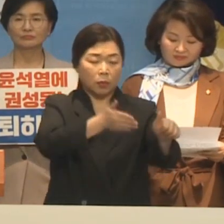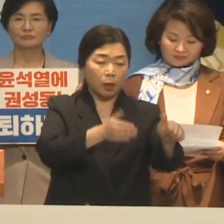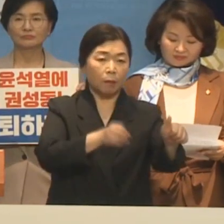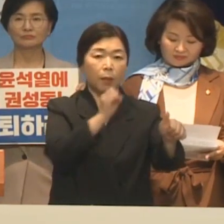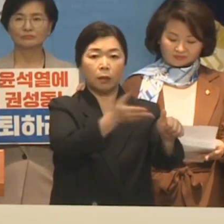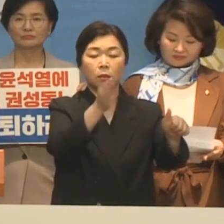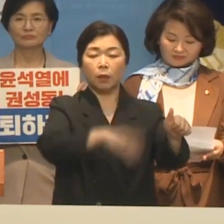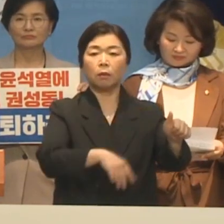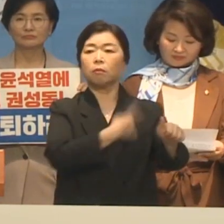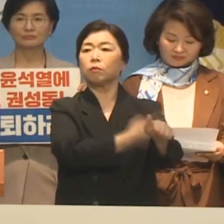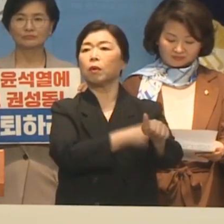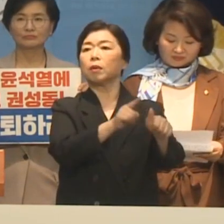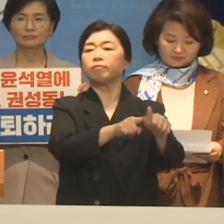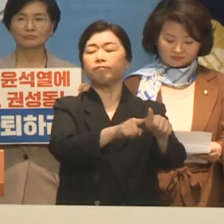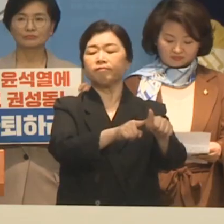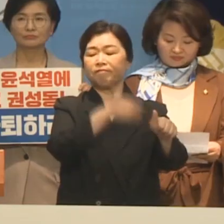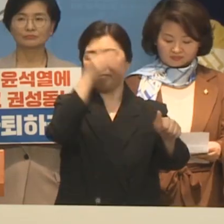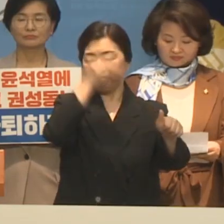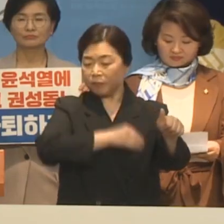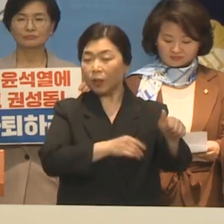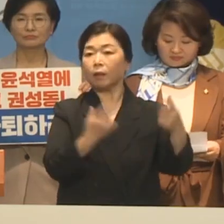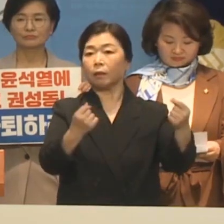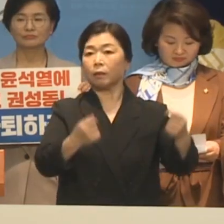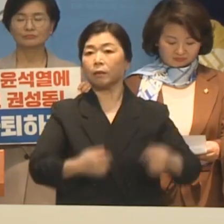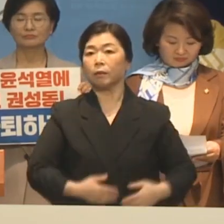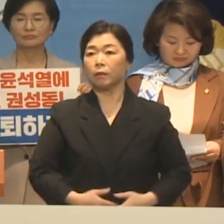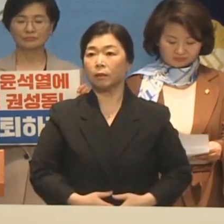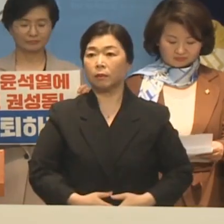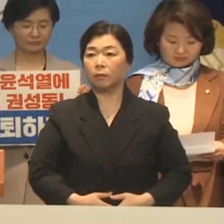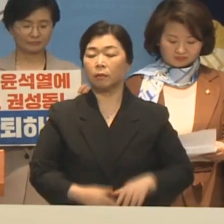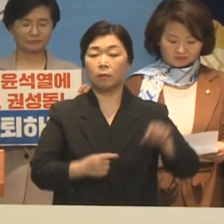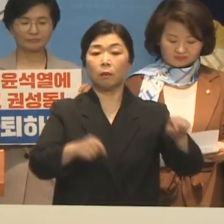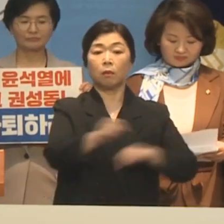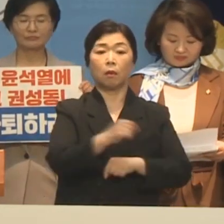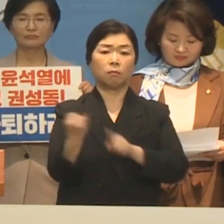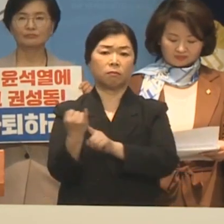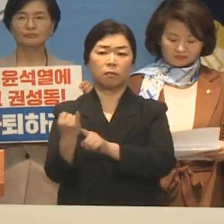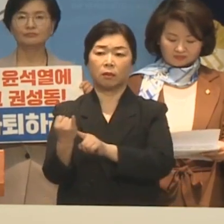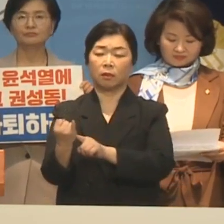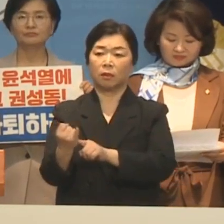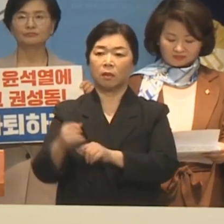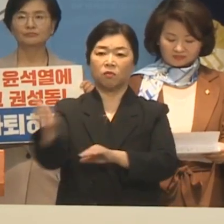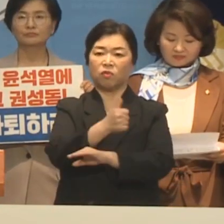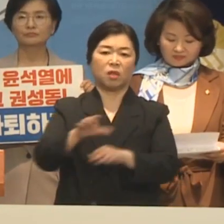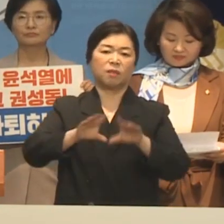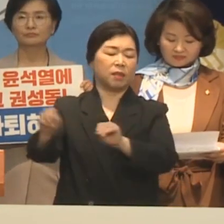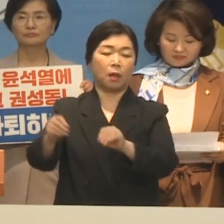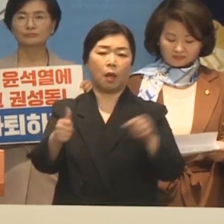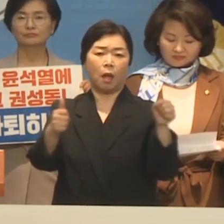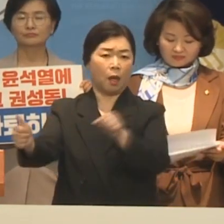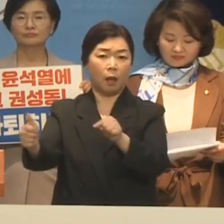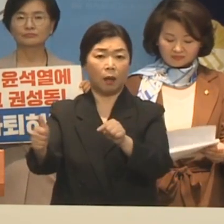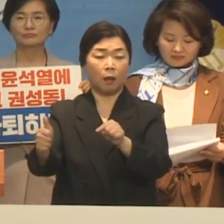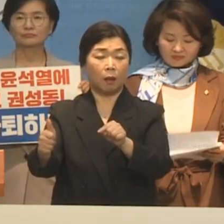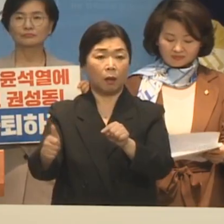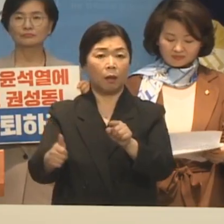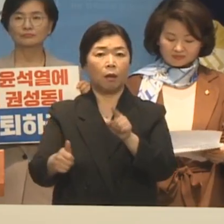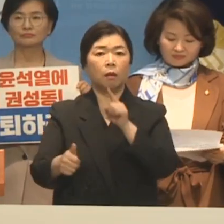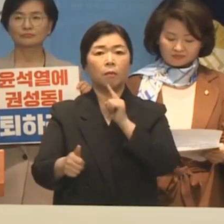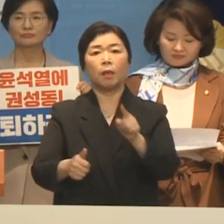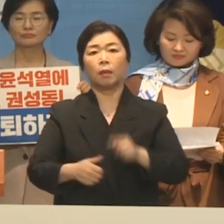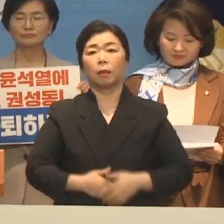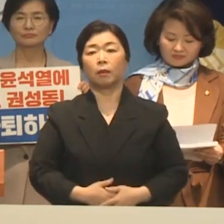요구했지만 권 원내대표는 끝내 사과하지 않고 오히려 이 기자를 출입금지 조치하라고 말하기까지